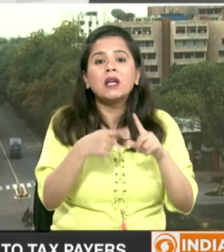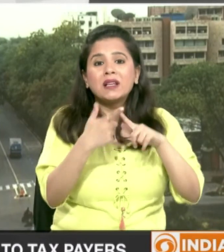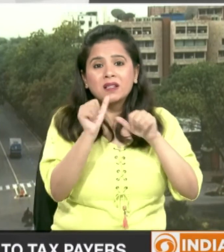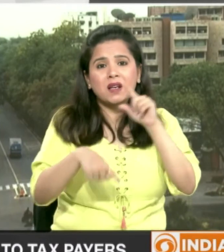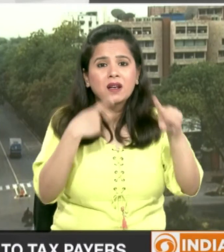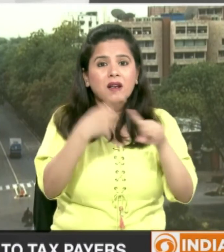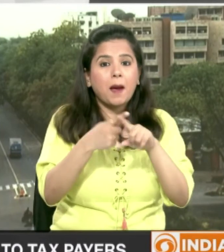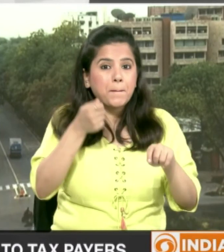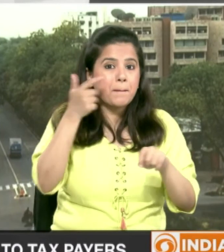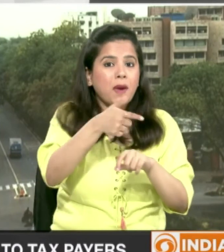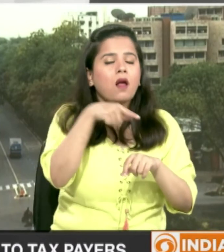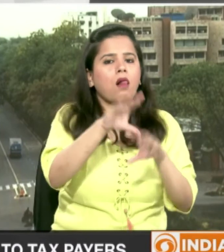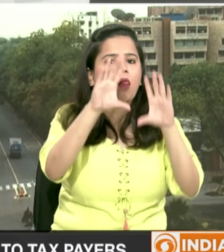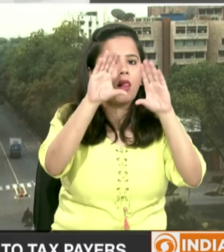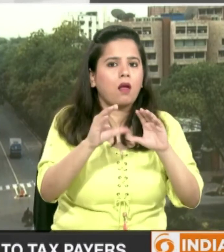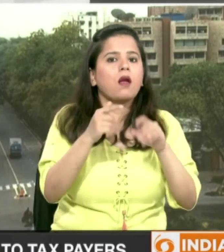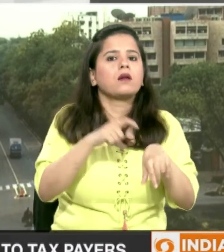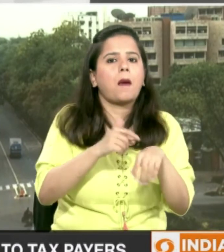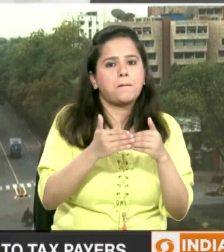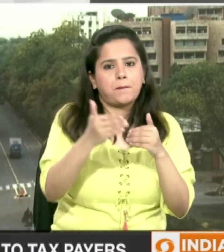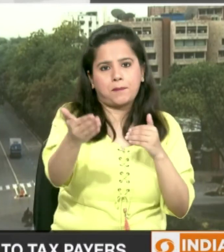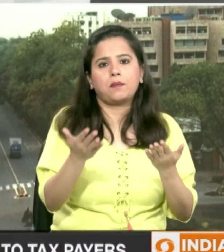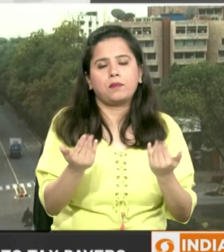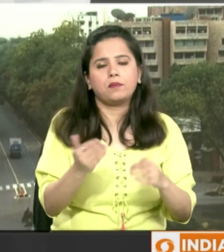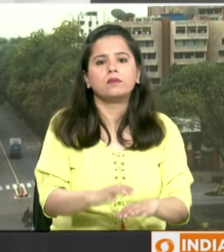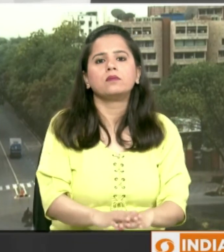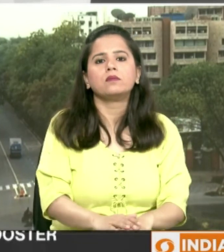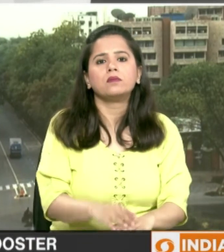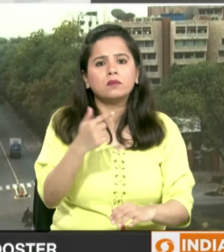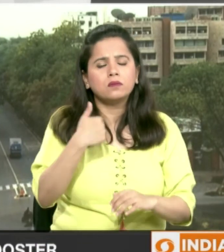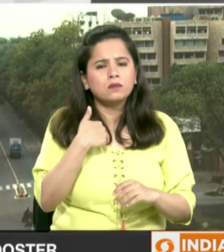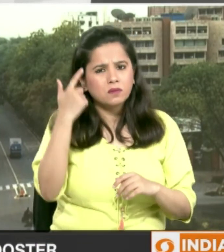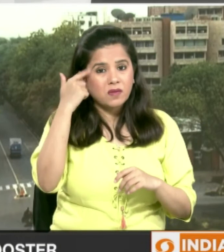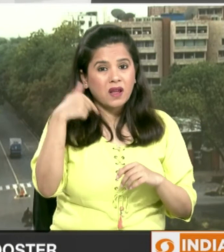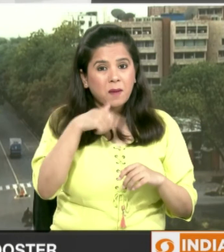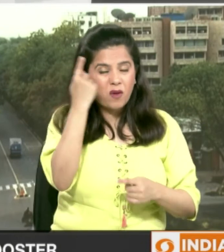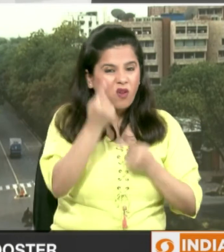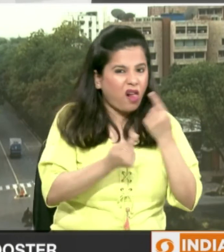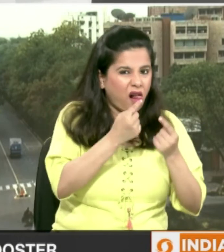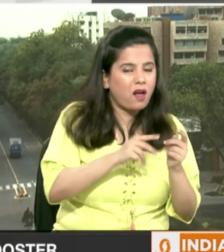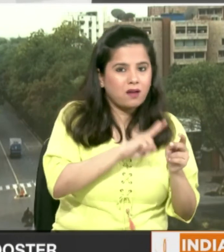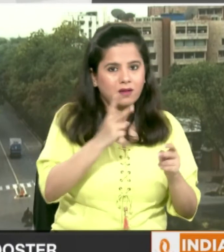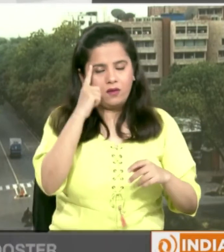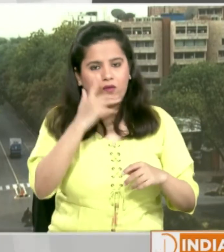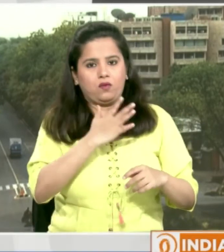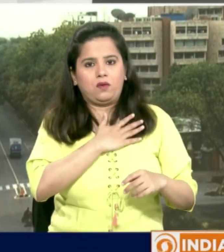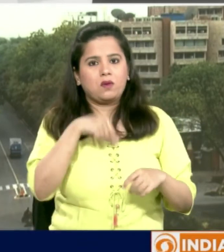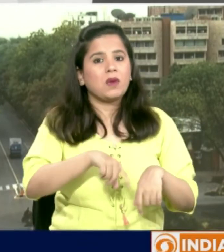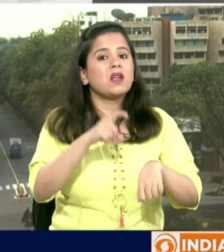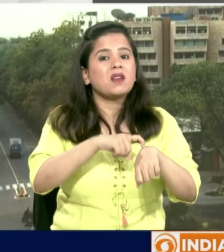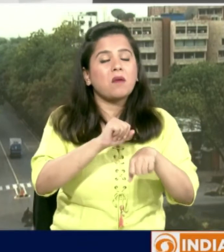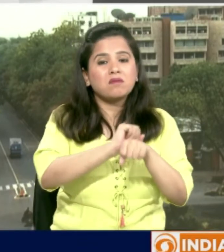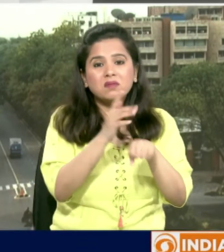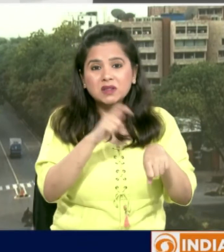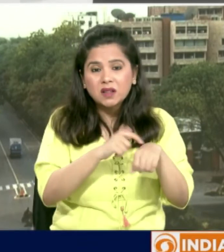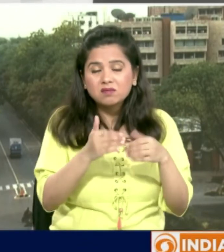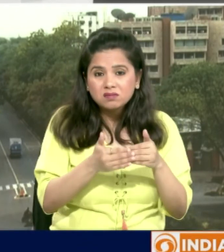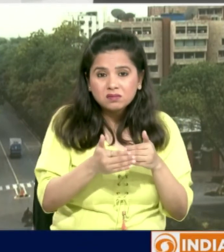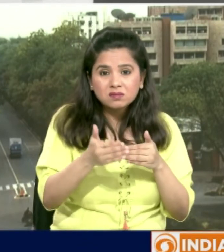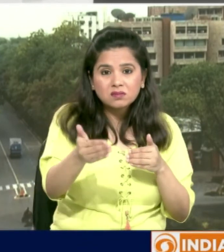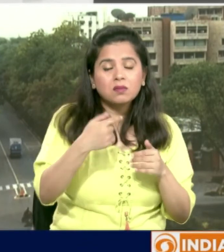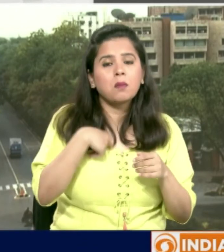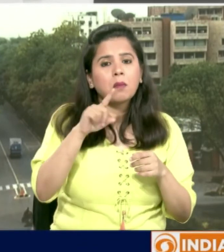announced by the government. विवाद से विश्वास स्कीम बजट के समय भी हम लाए थे,